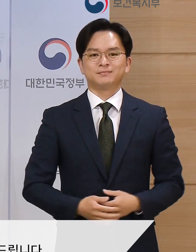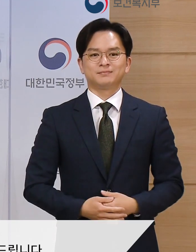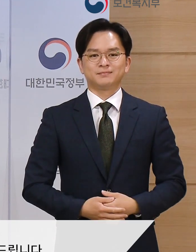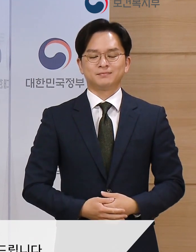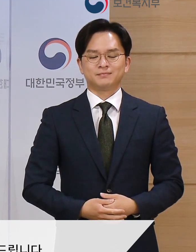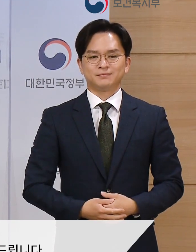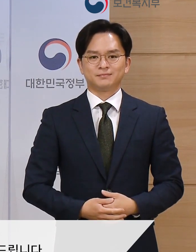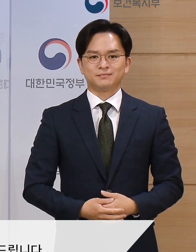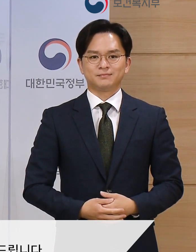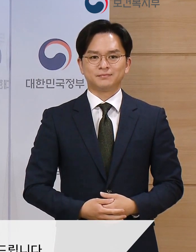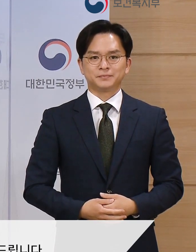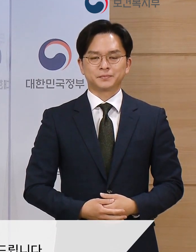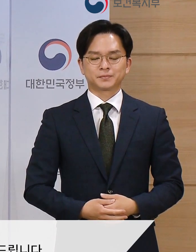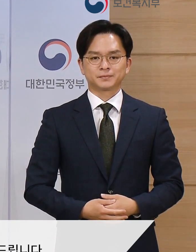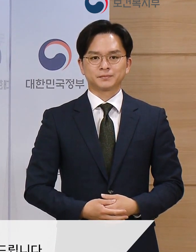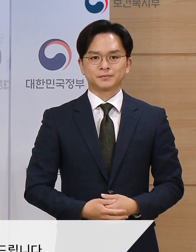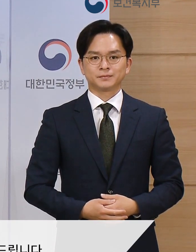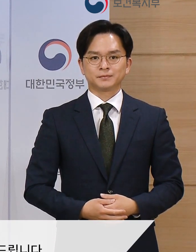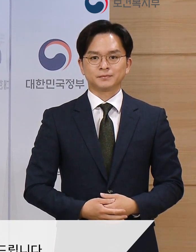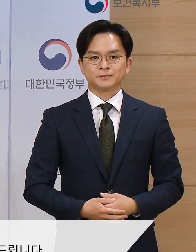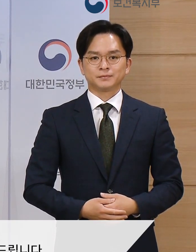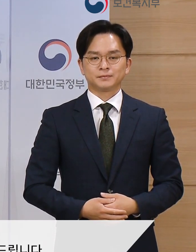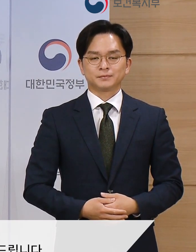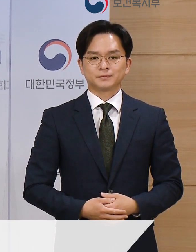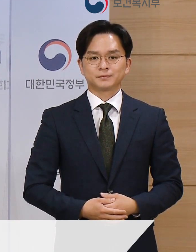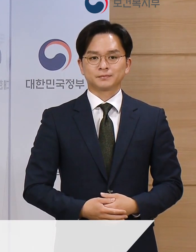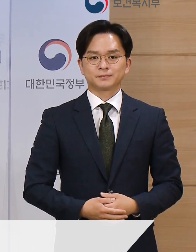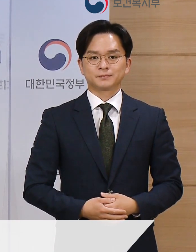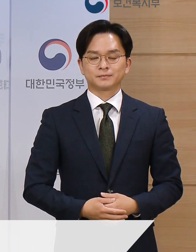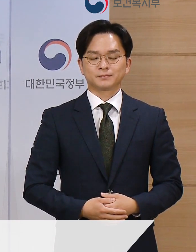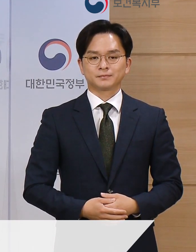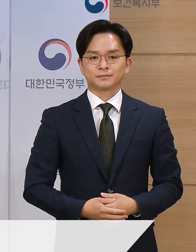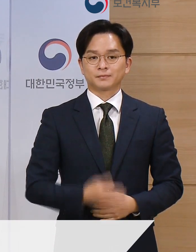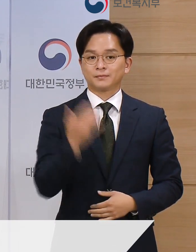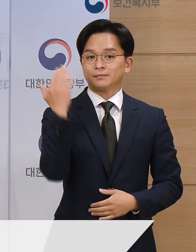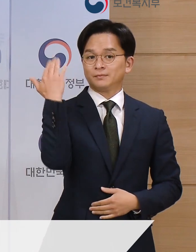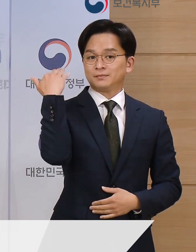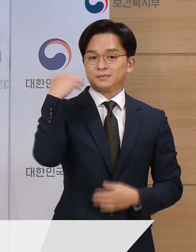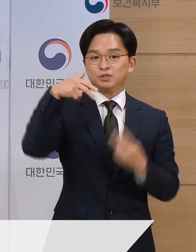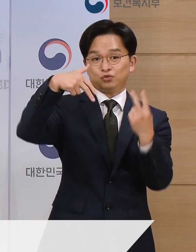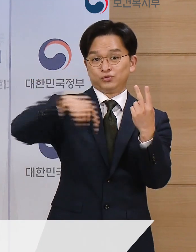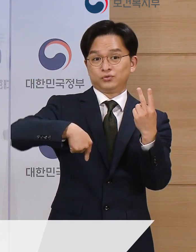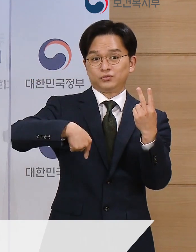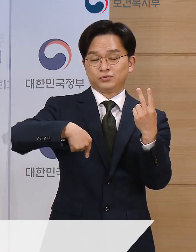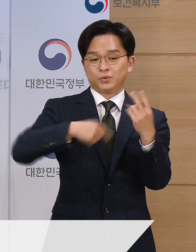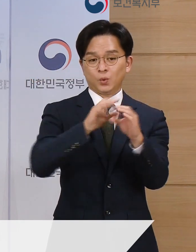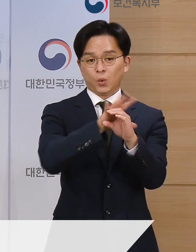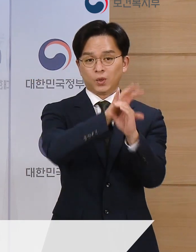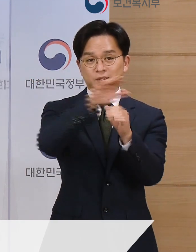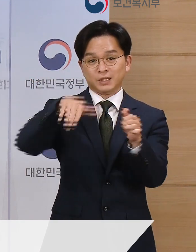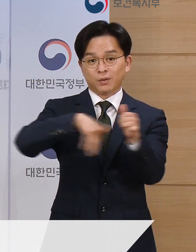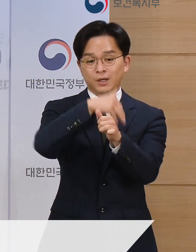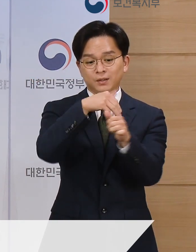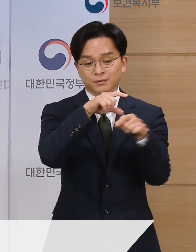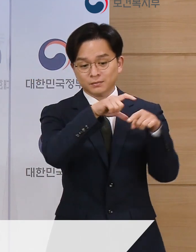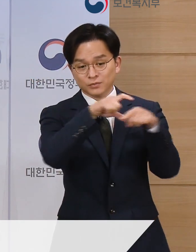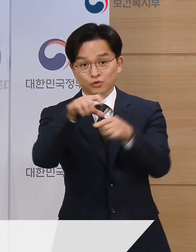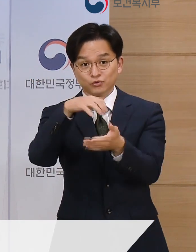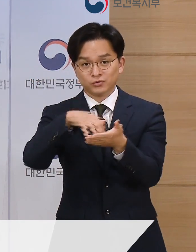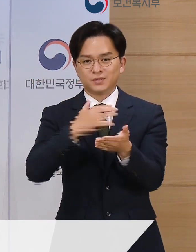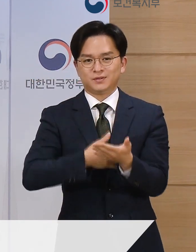유가족들에게 깊은 위로의 말씀을 드립니다. 지난 2주간의 위험도 평가에 대해 설명드리겠습니다.